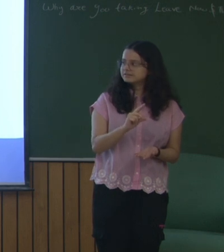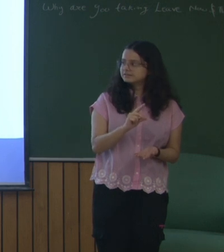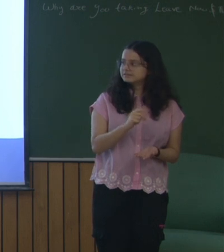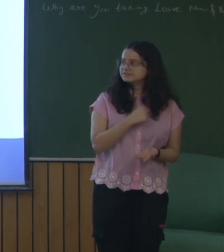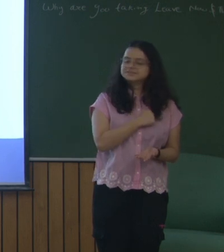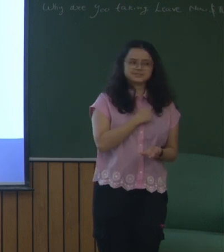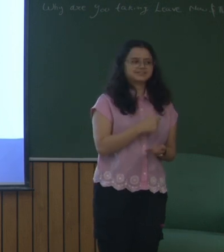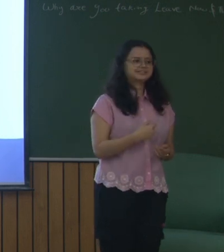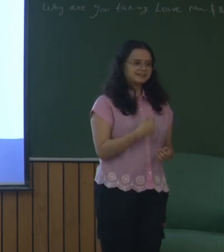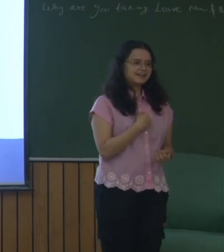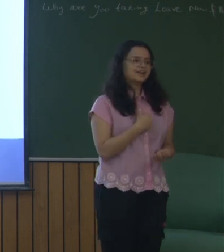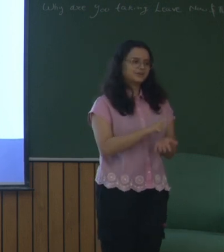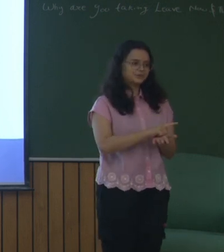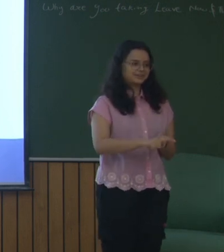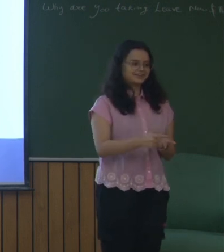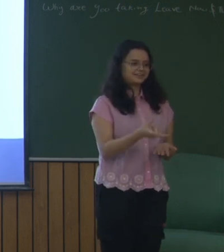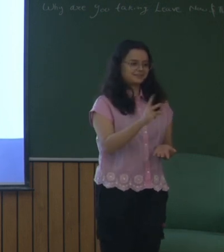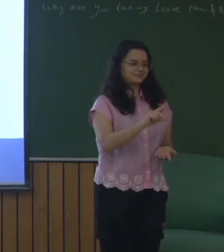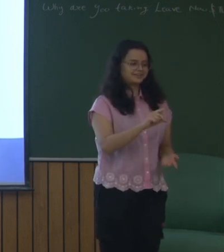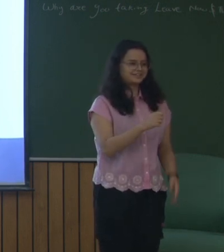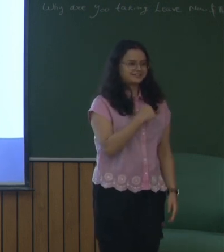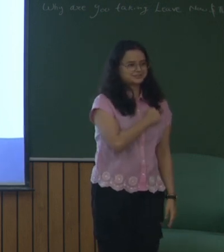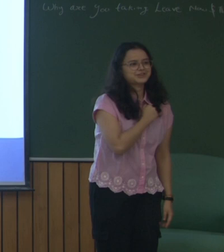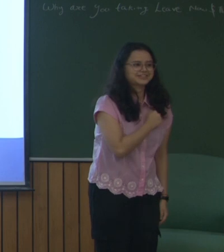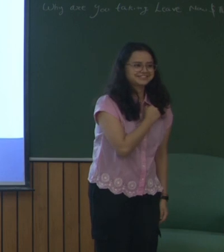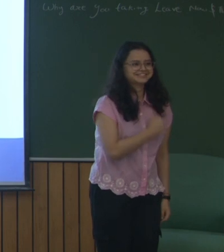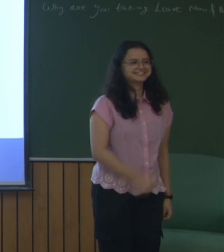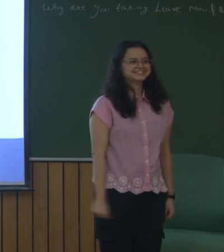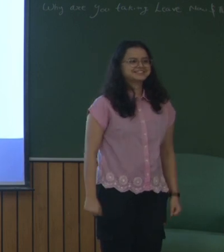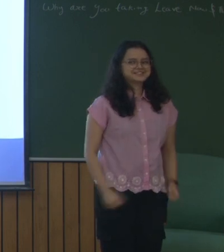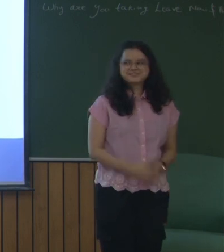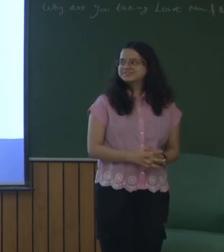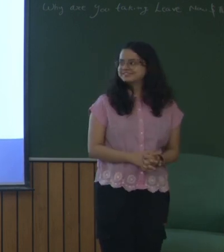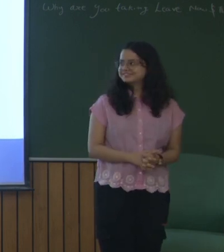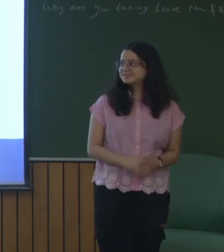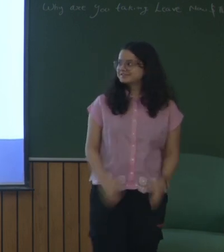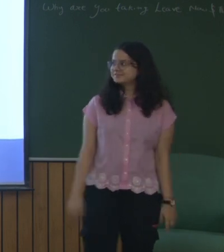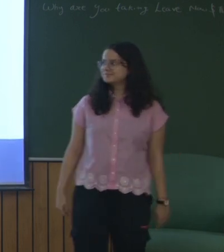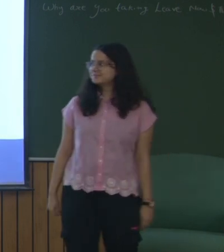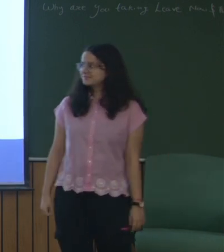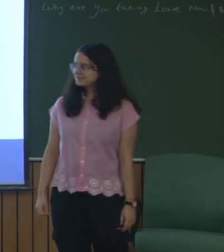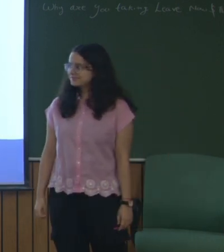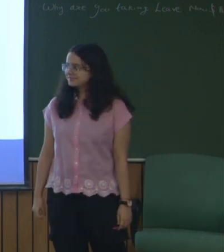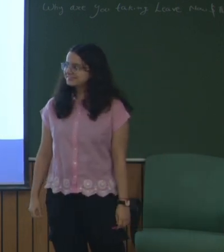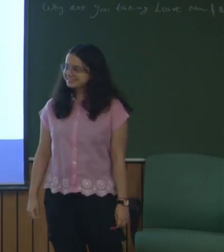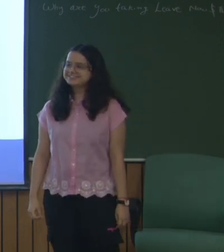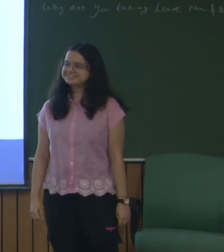Sorry. समझ में आ रहे भैया?